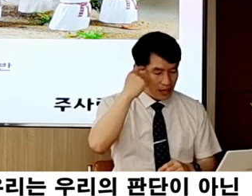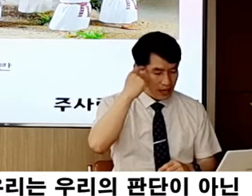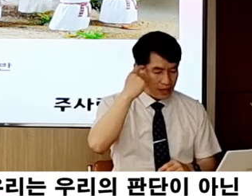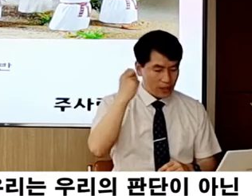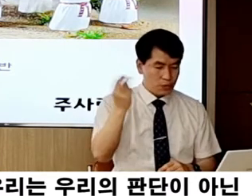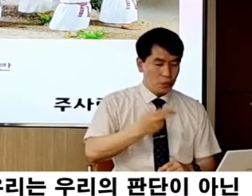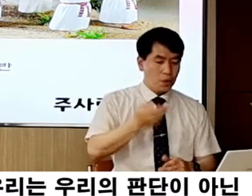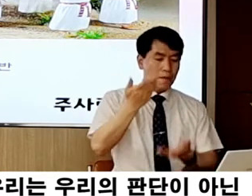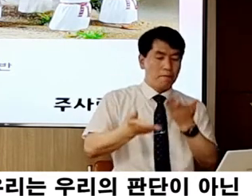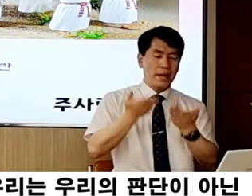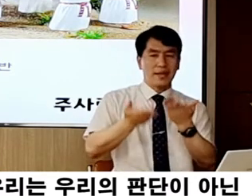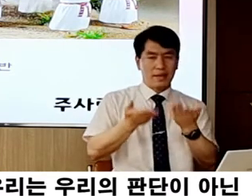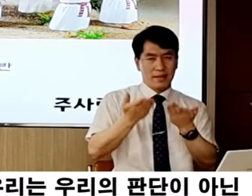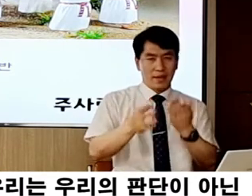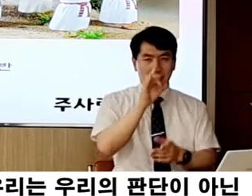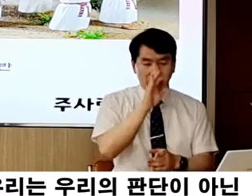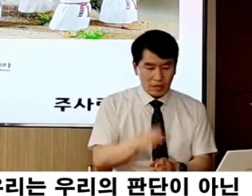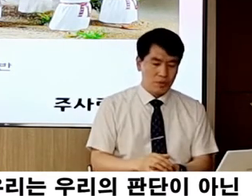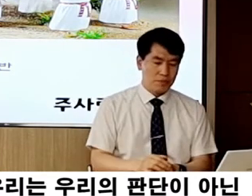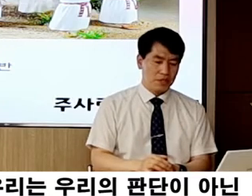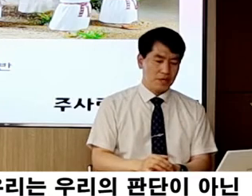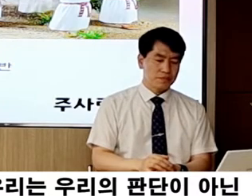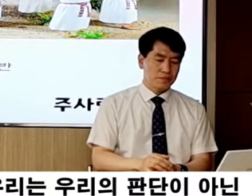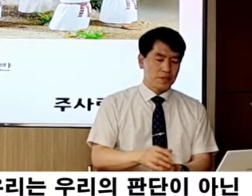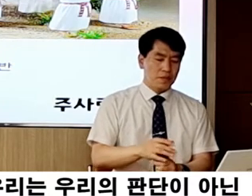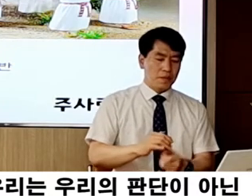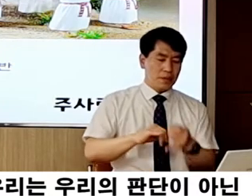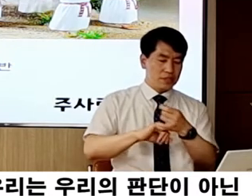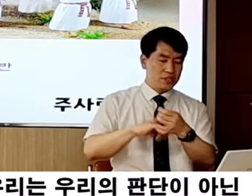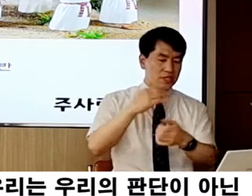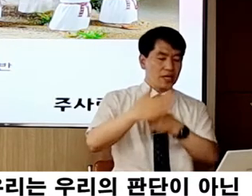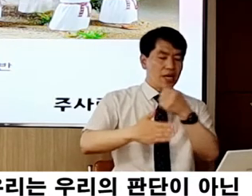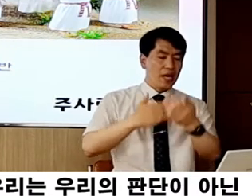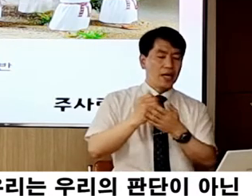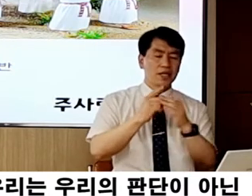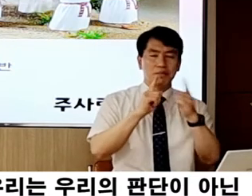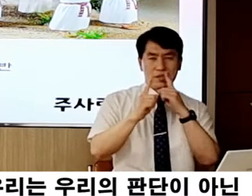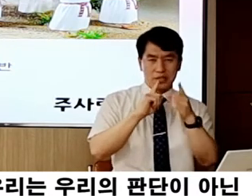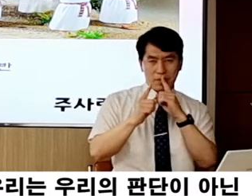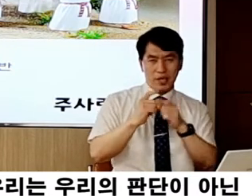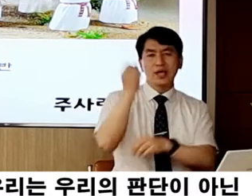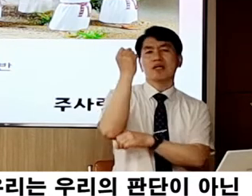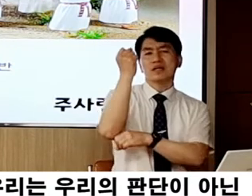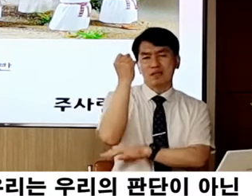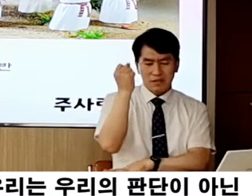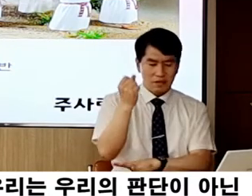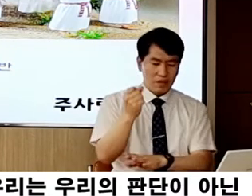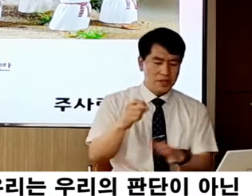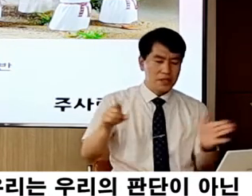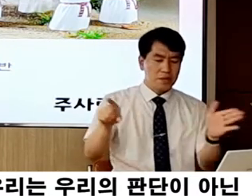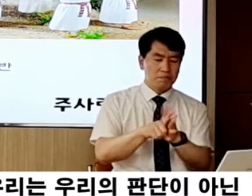생각 또 판단 안 됩니다. 반드시 하나님 말씀에 근거한